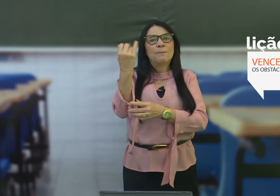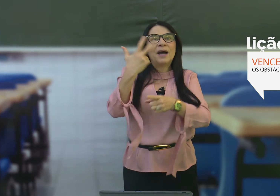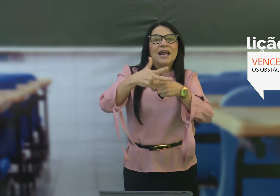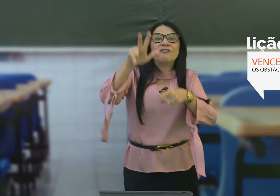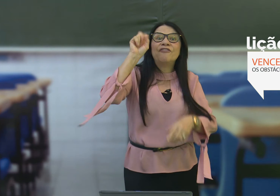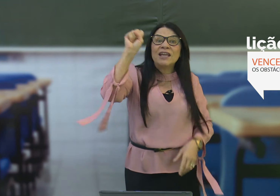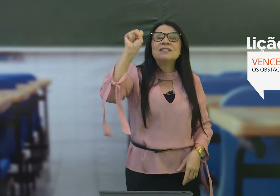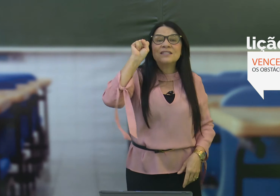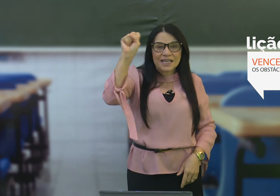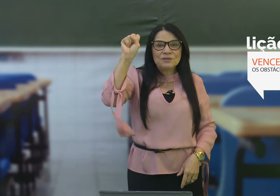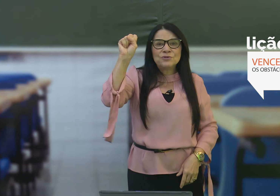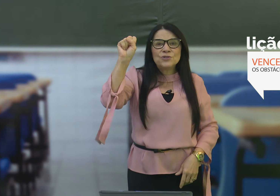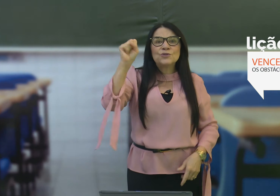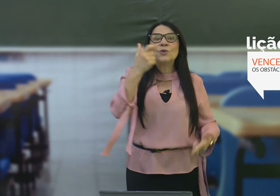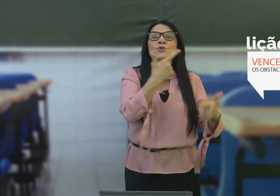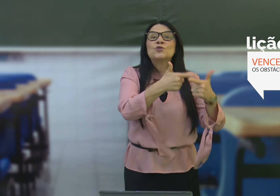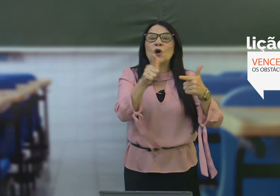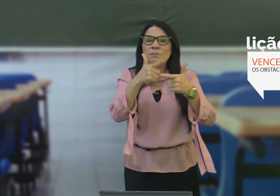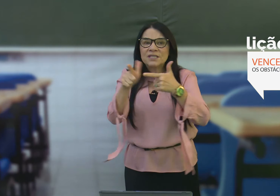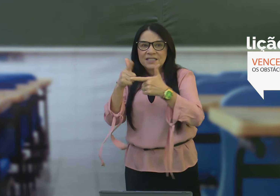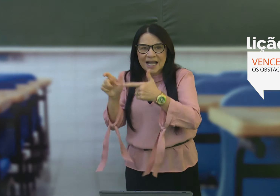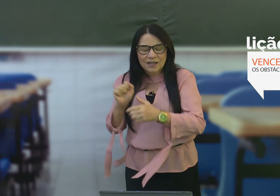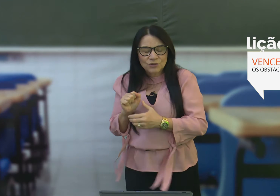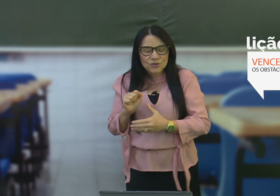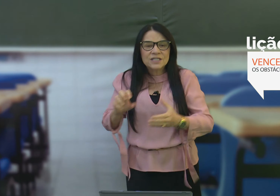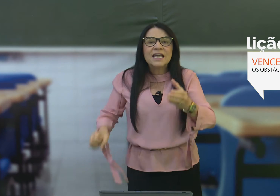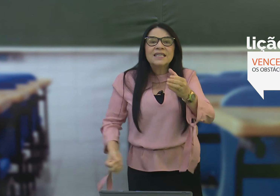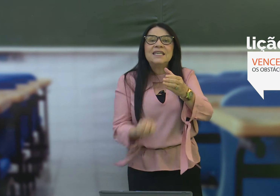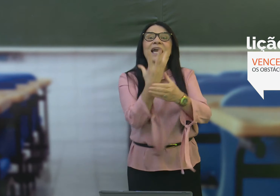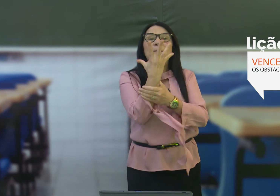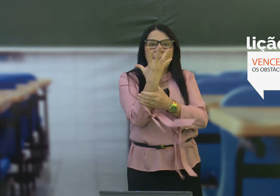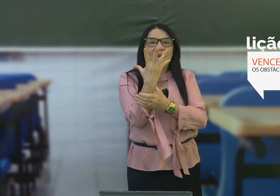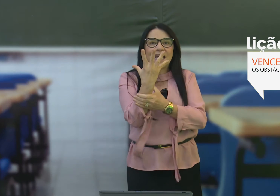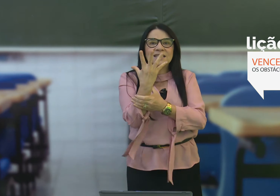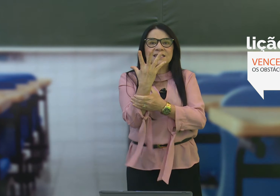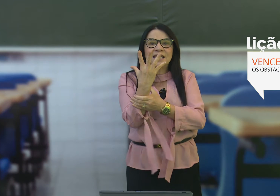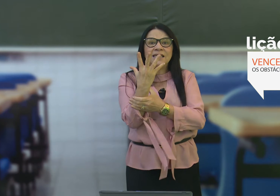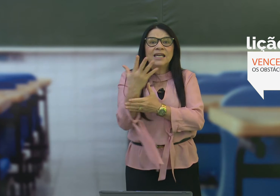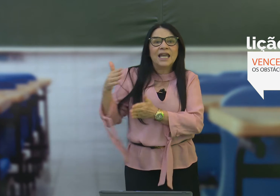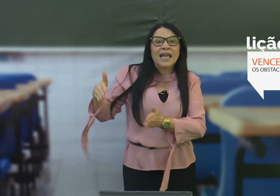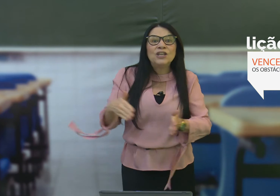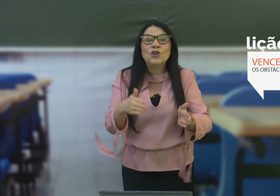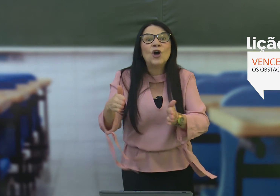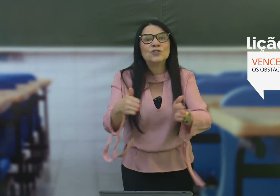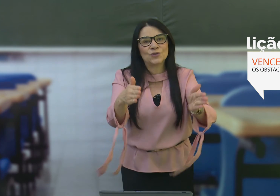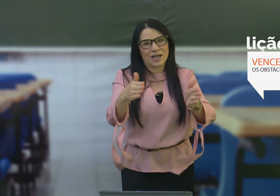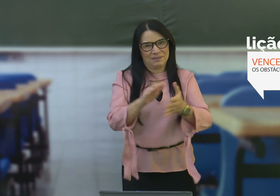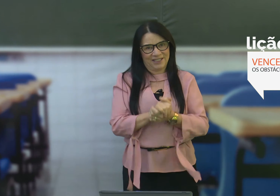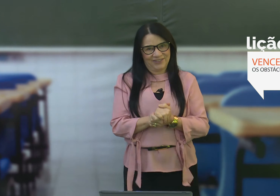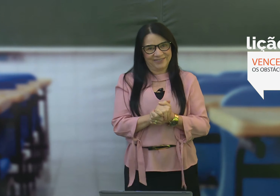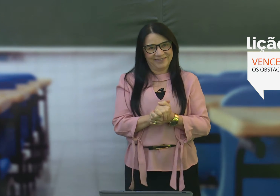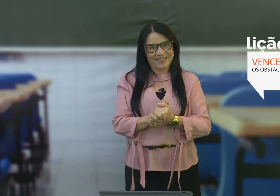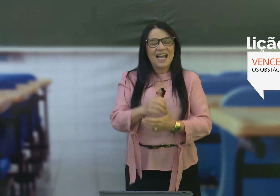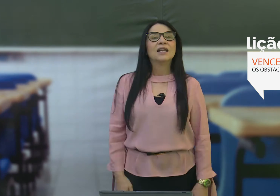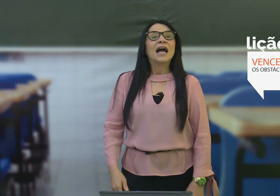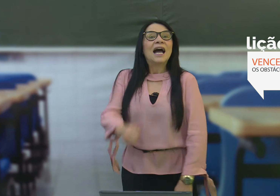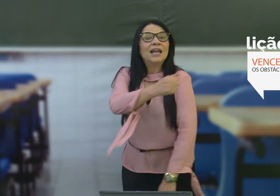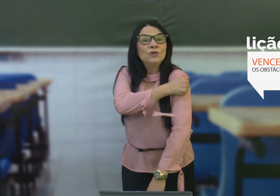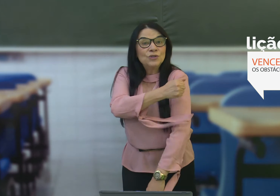para vencermos os obstáculos que aparecem em nosso caminho.